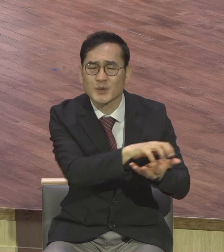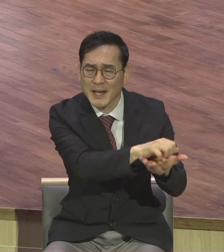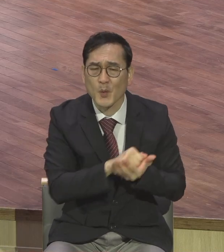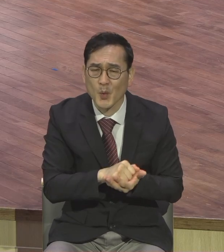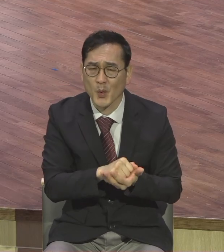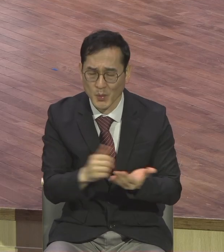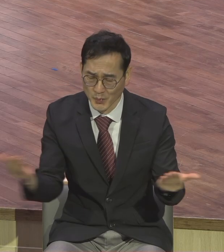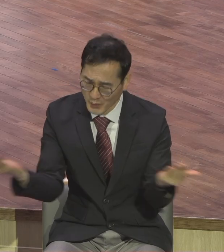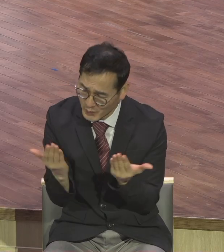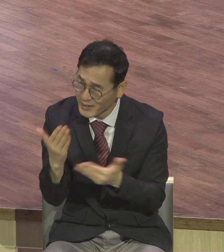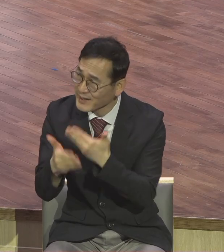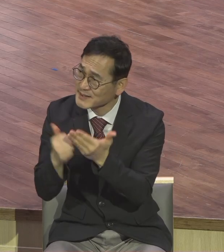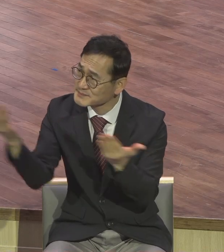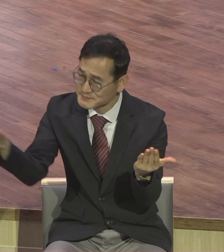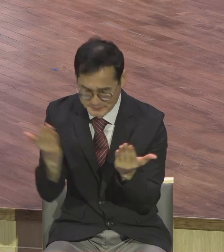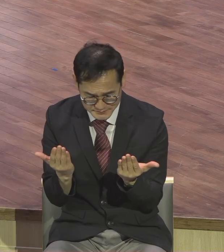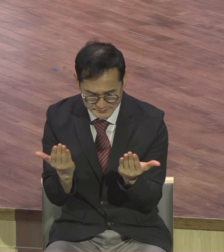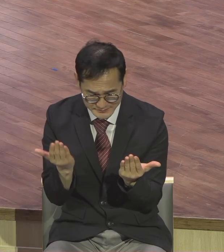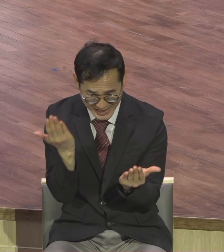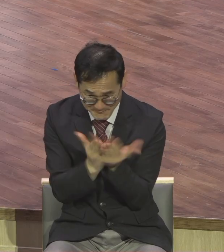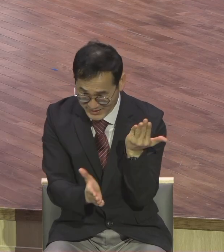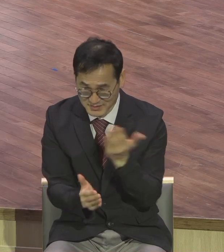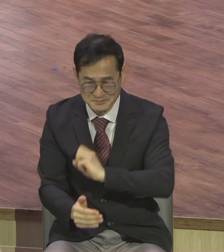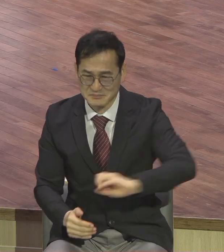서론들인데다 본론만 잡으면 돼요.